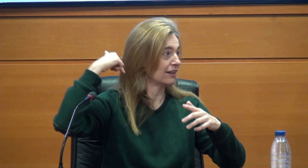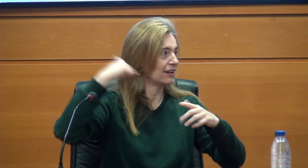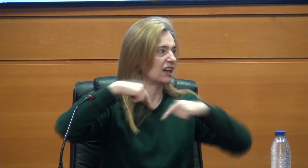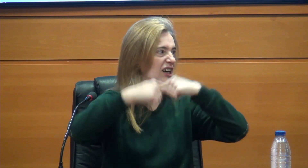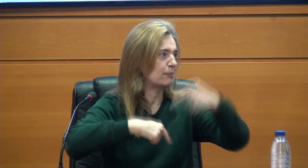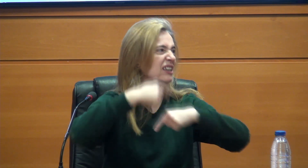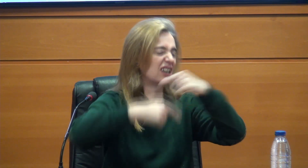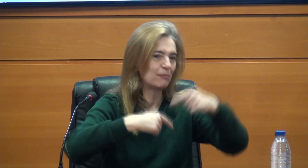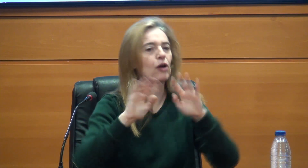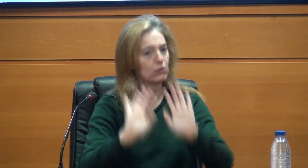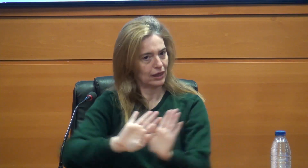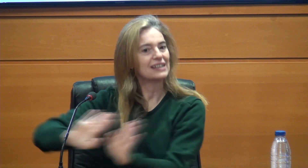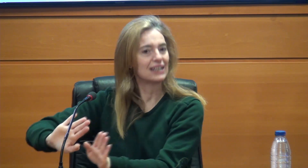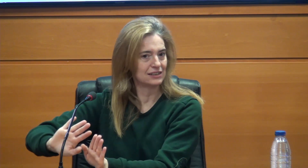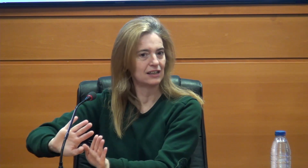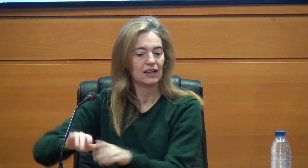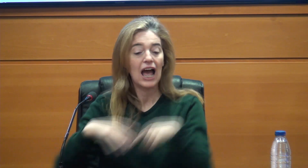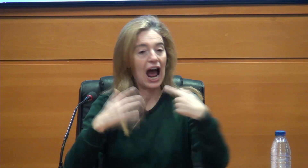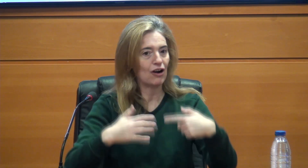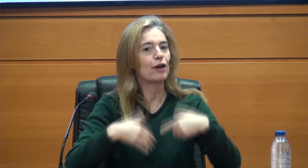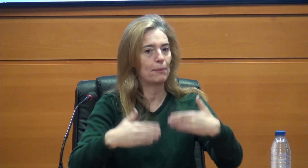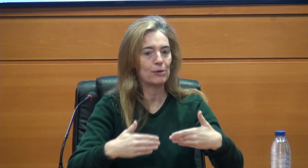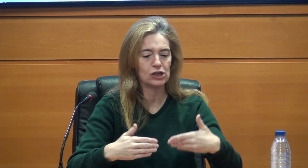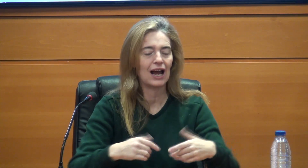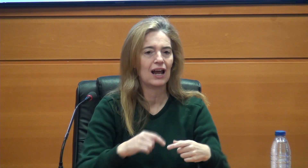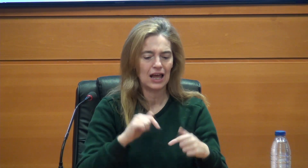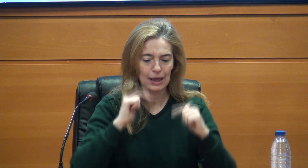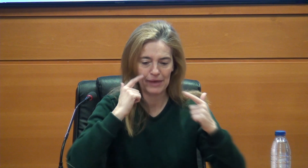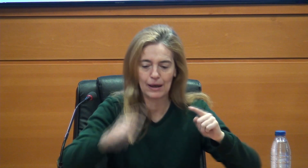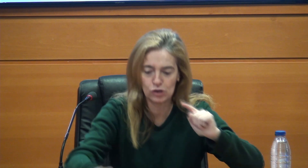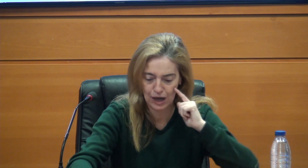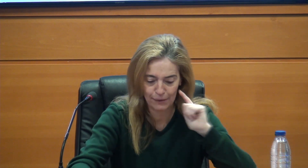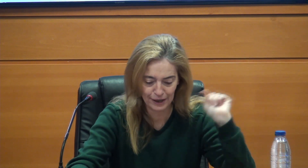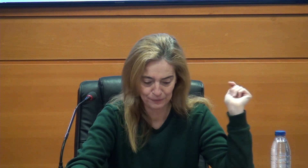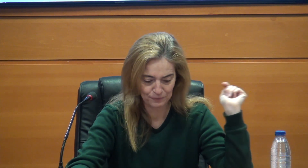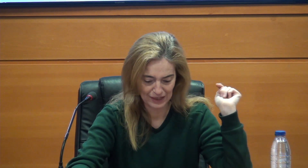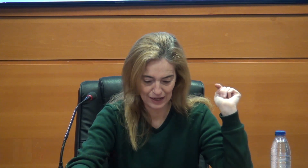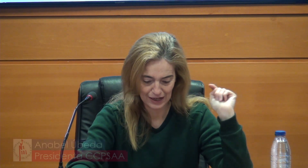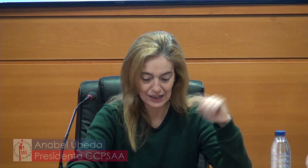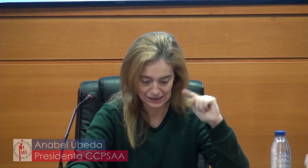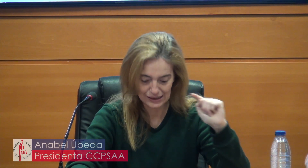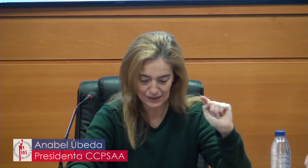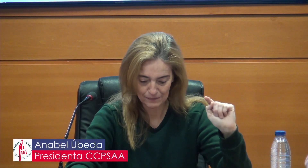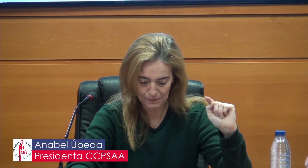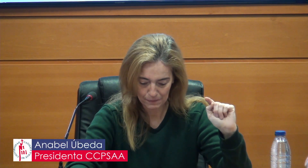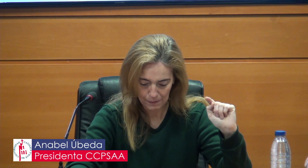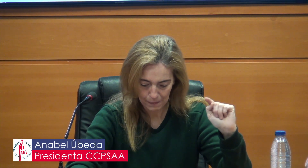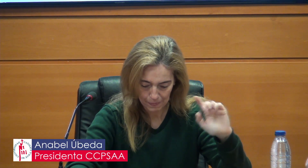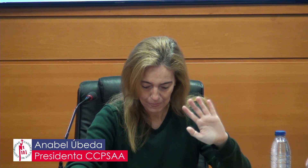vale vamos a descansar un poco y vamos vamos antes de repasar vamos a ver un